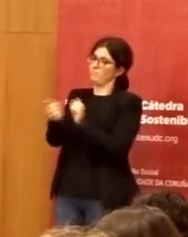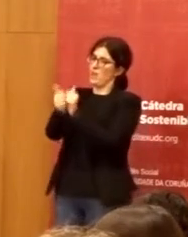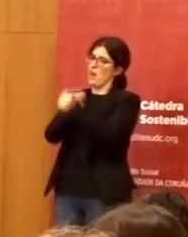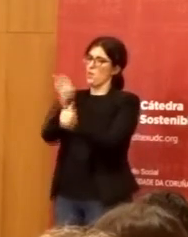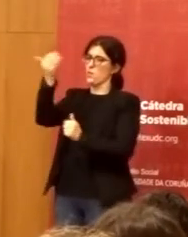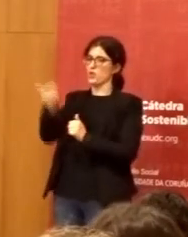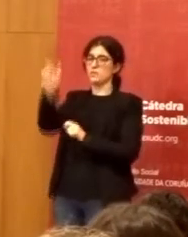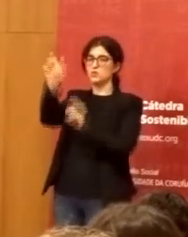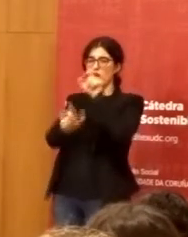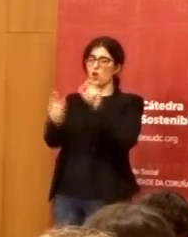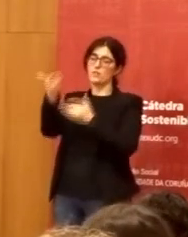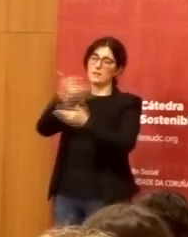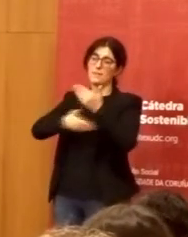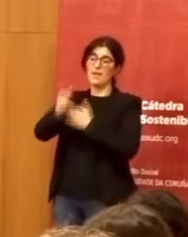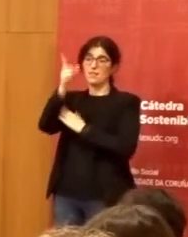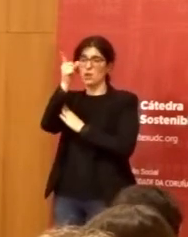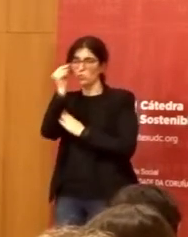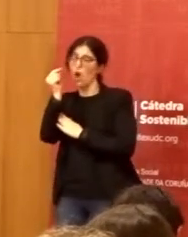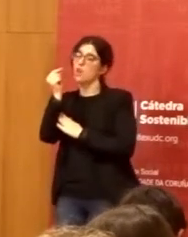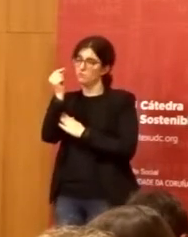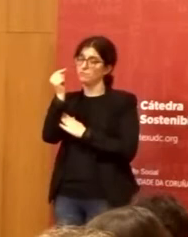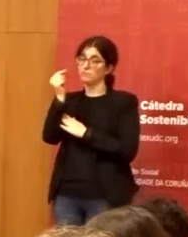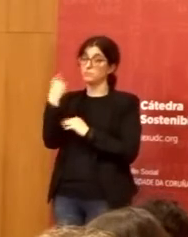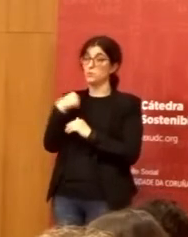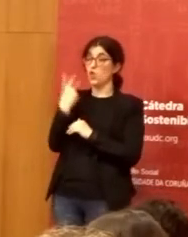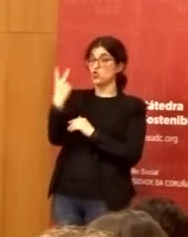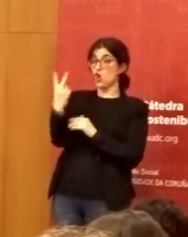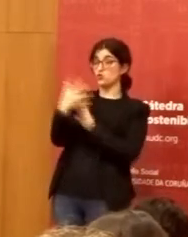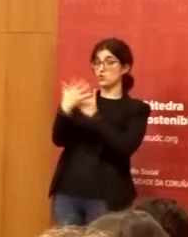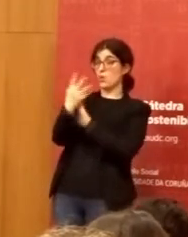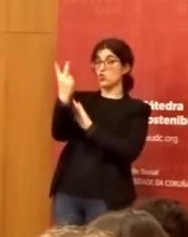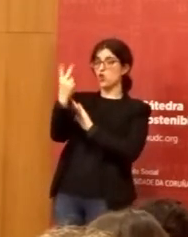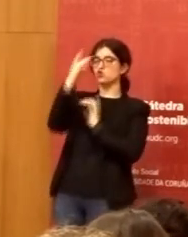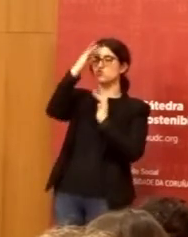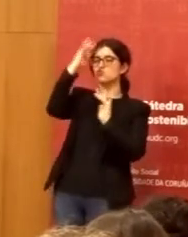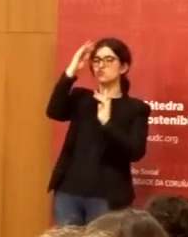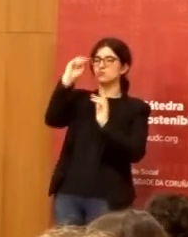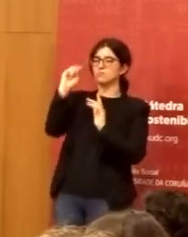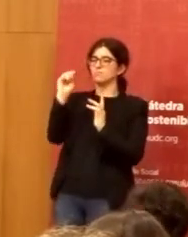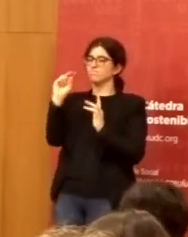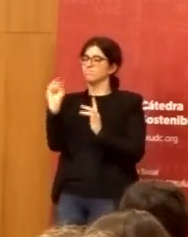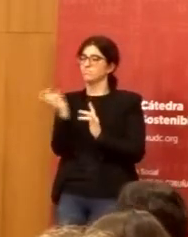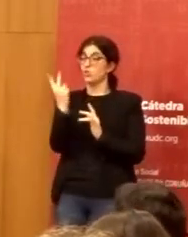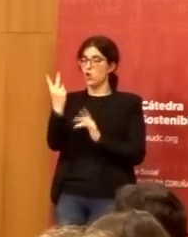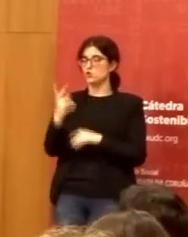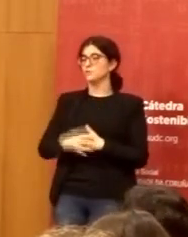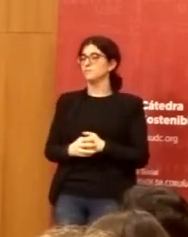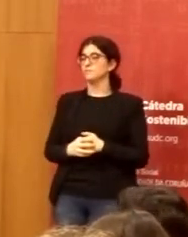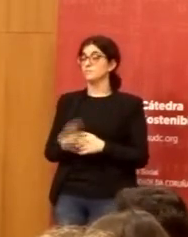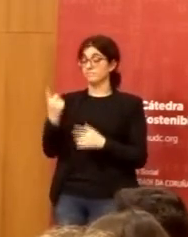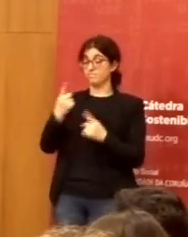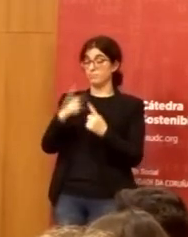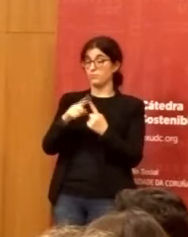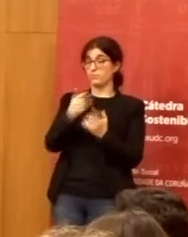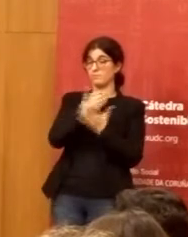con discapacidad intelectual por las dos cosas que ha dicho. Él ha hablado de sus dos sueños, ¿no? Por una parte,